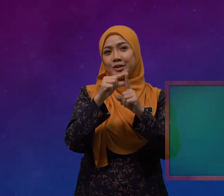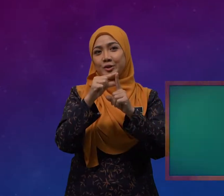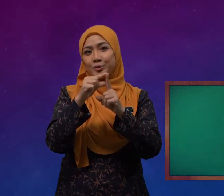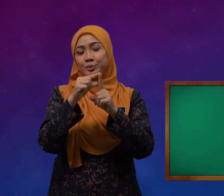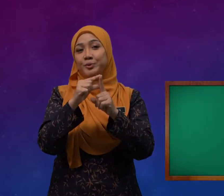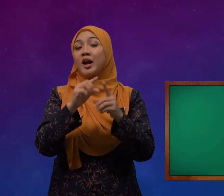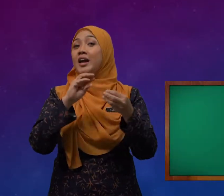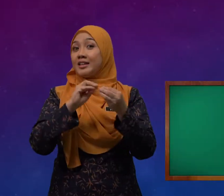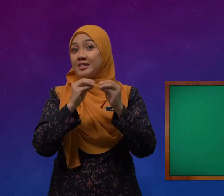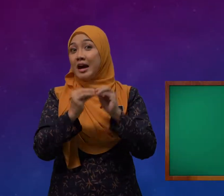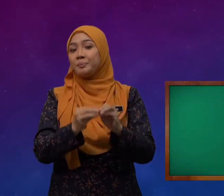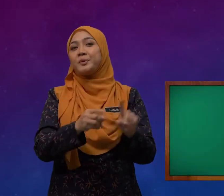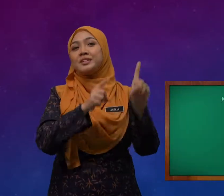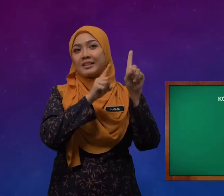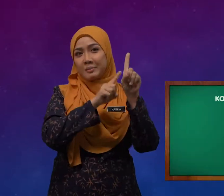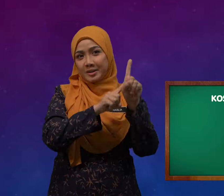iaitu yang pertama,